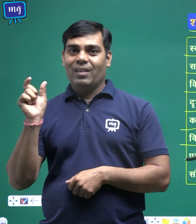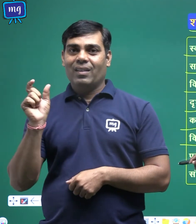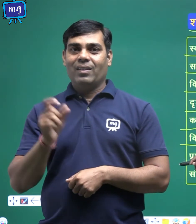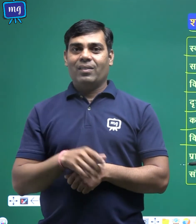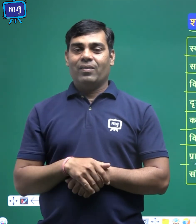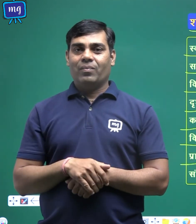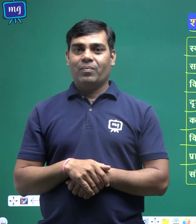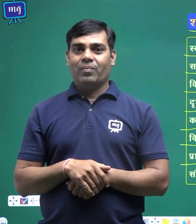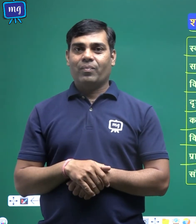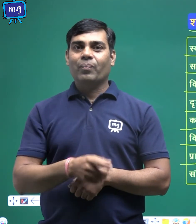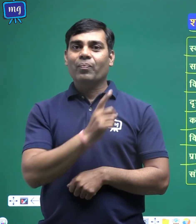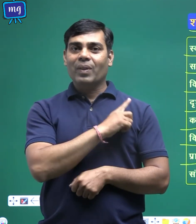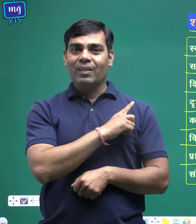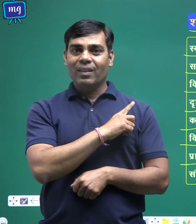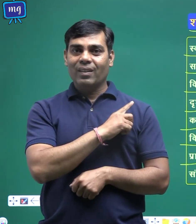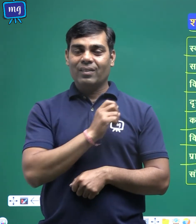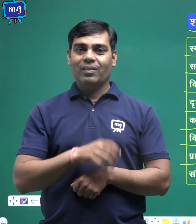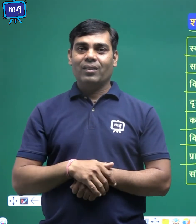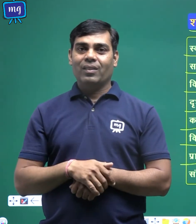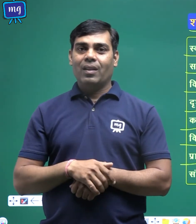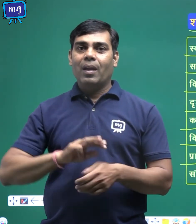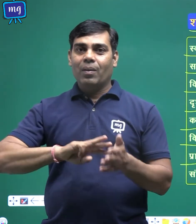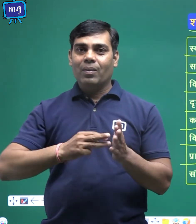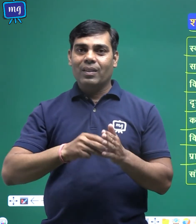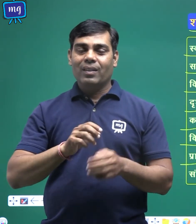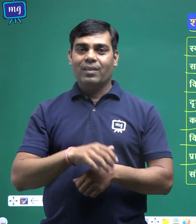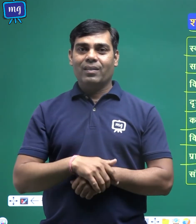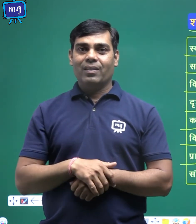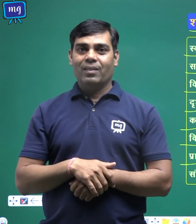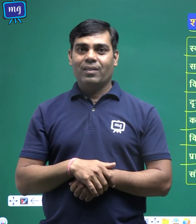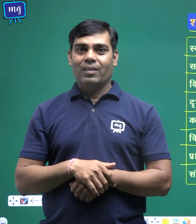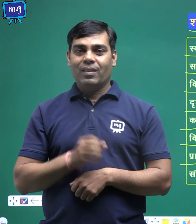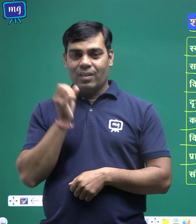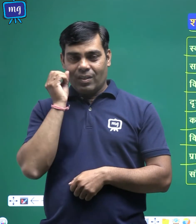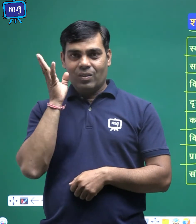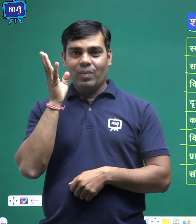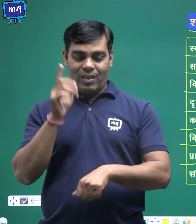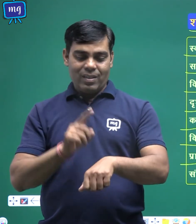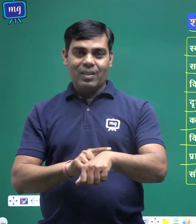है प्रातःकाल, अर्थ है सुबह,